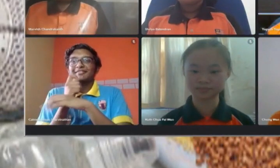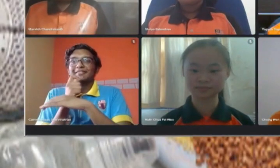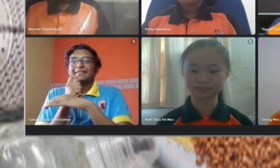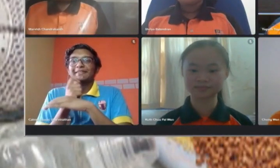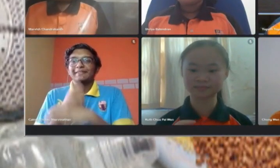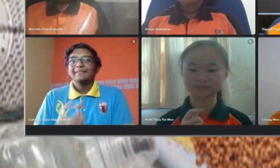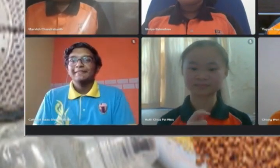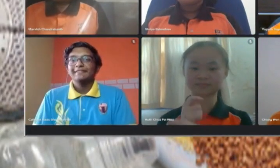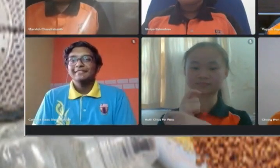Tanya.